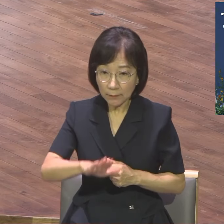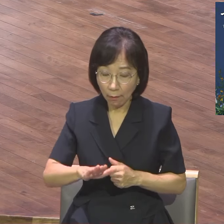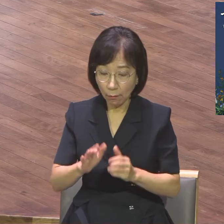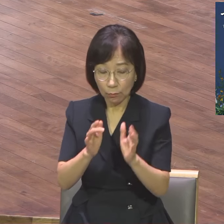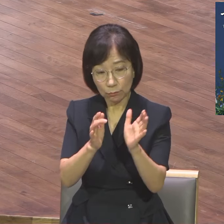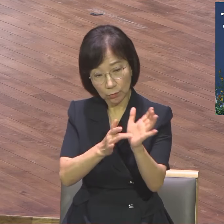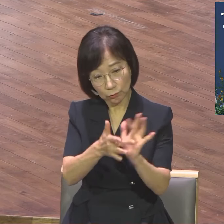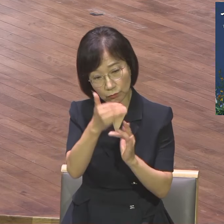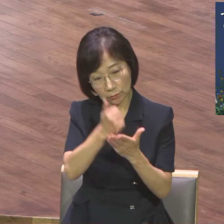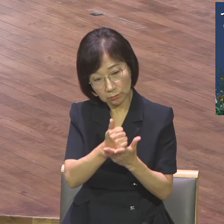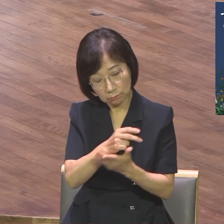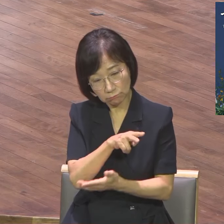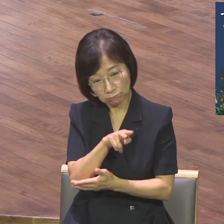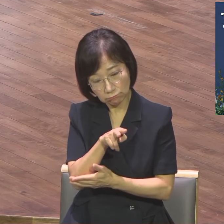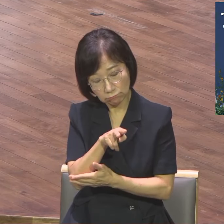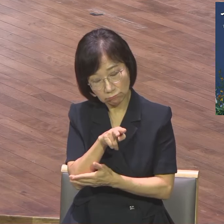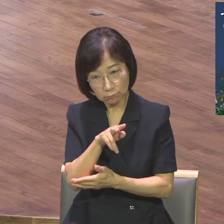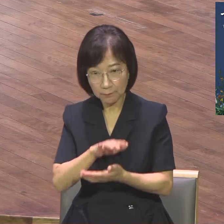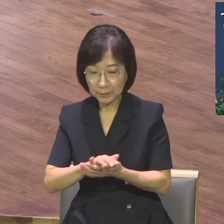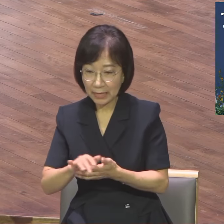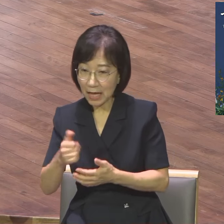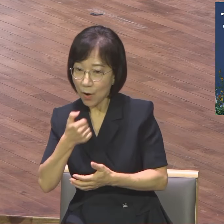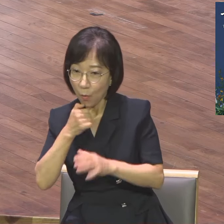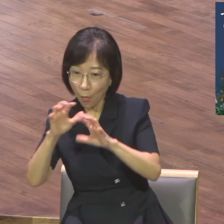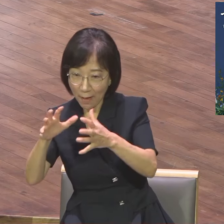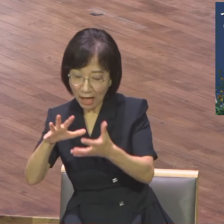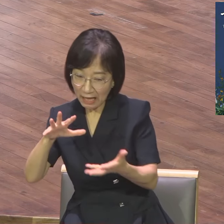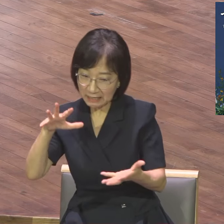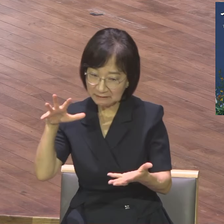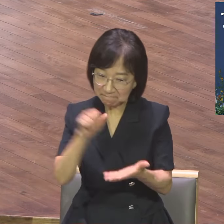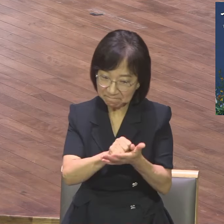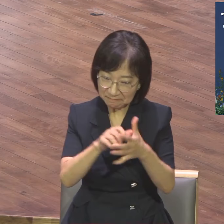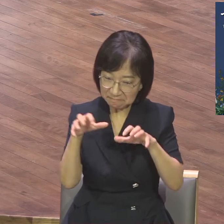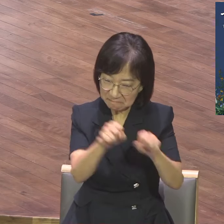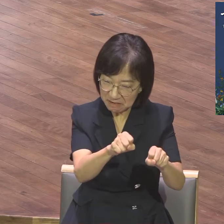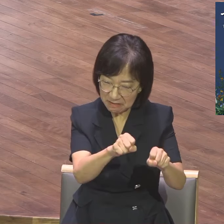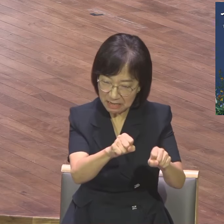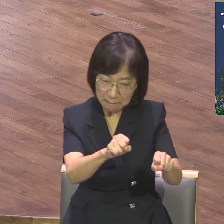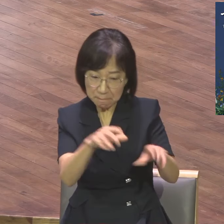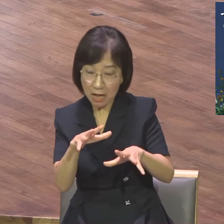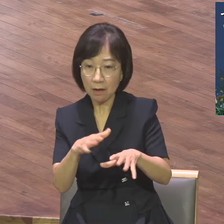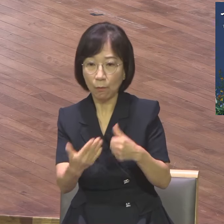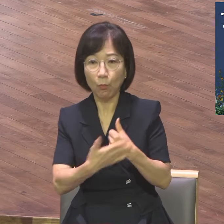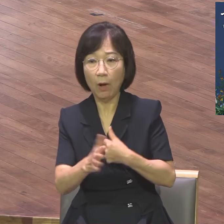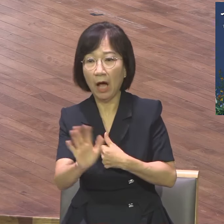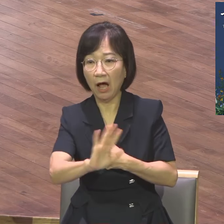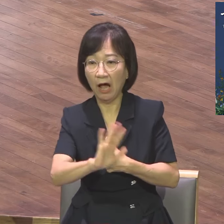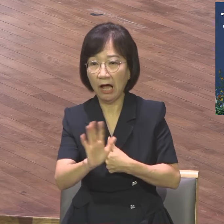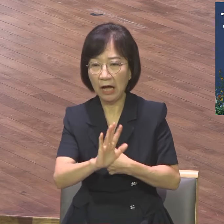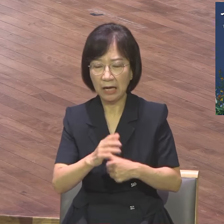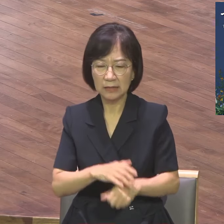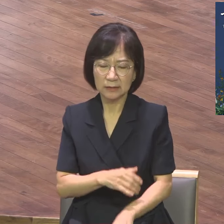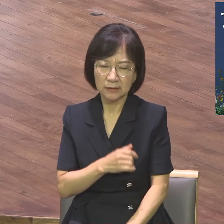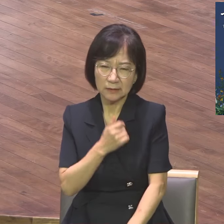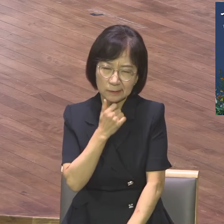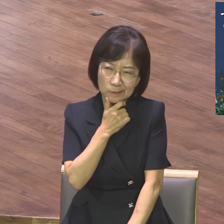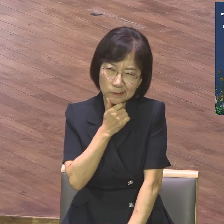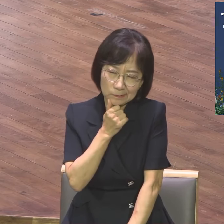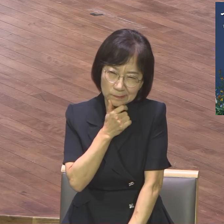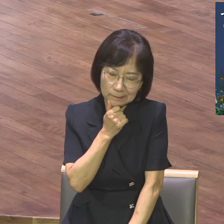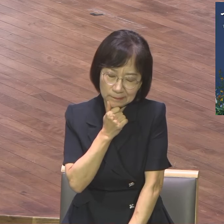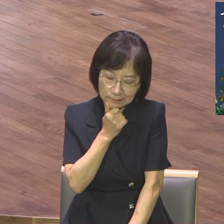그런데 가만히 보니까 자신의 기대하고는 전혀 다른 상황이 자꾸 전개가 된단